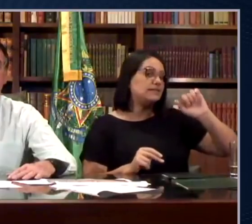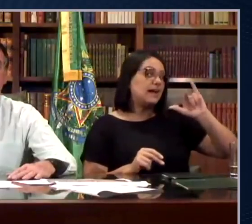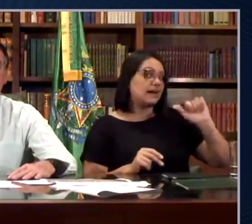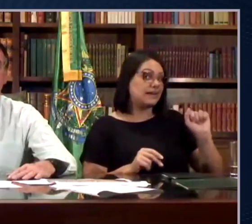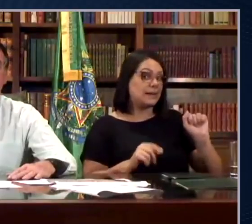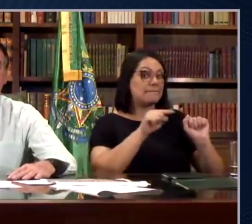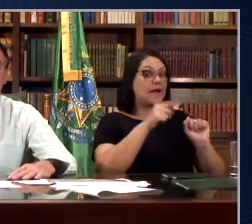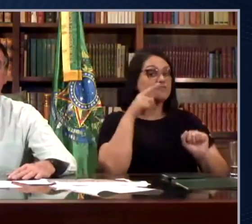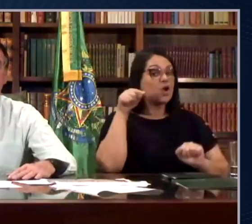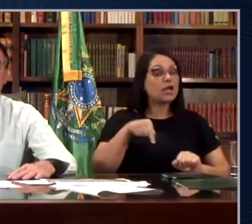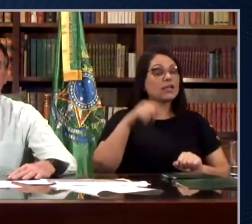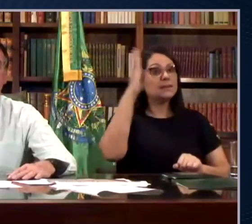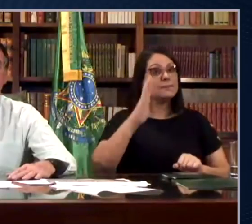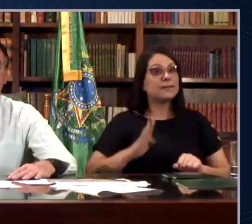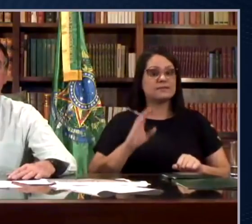aqui é de